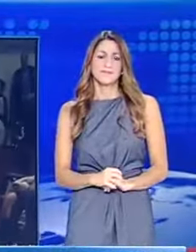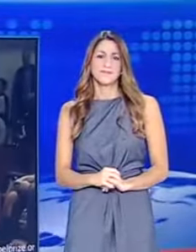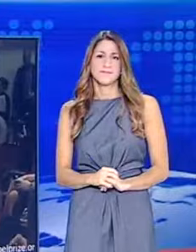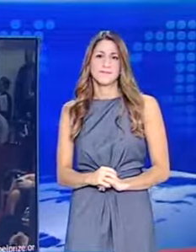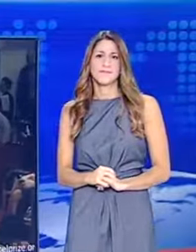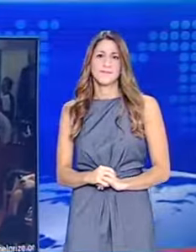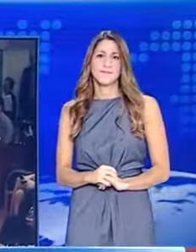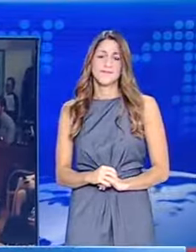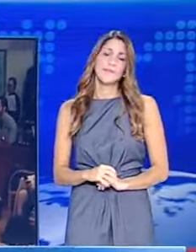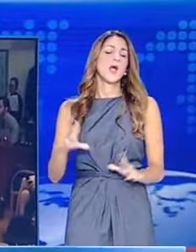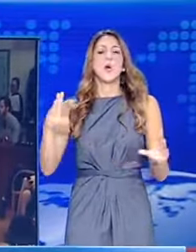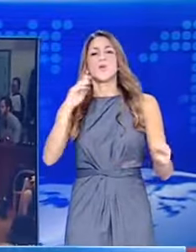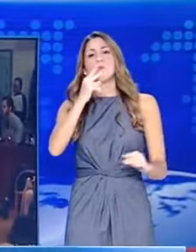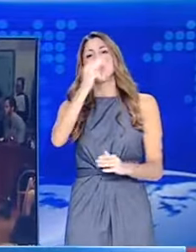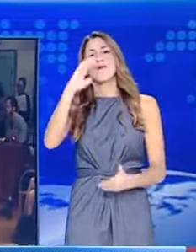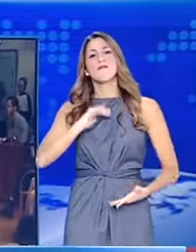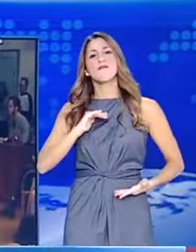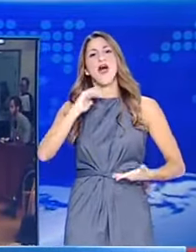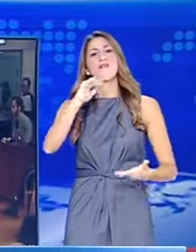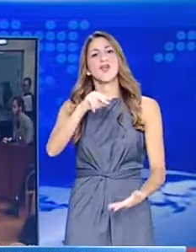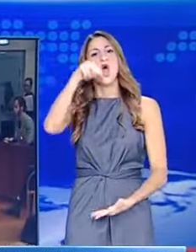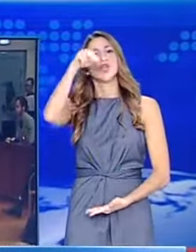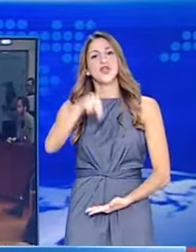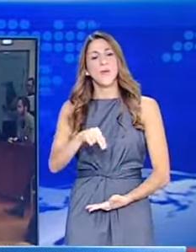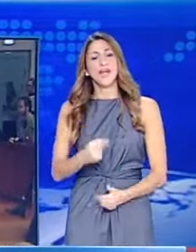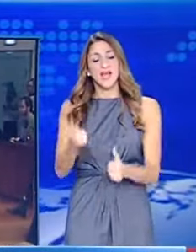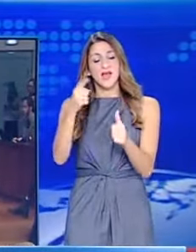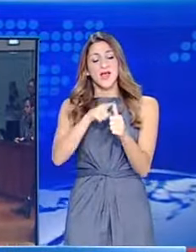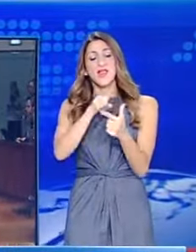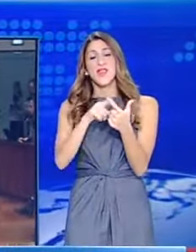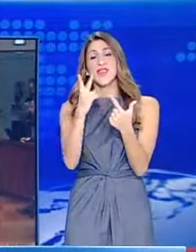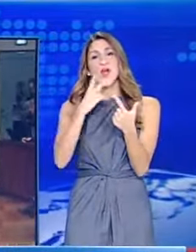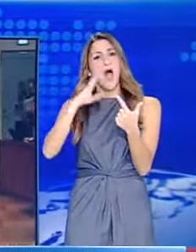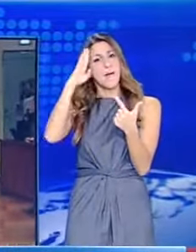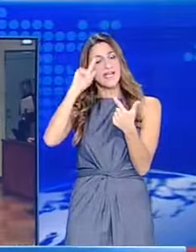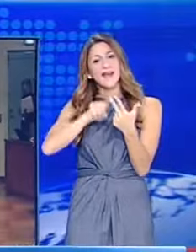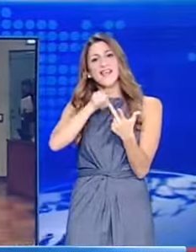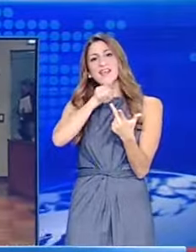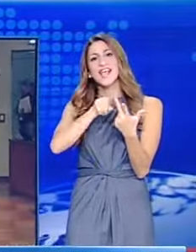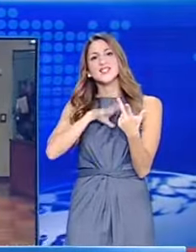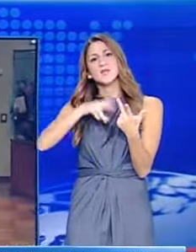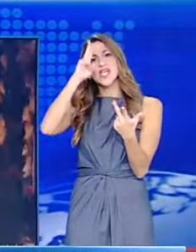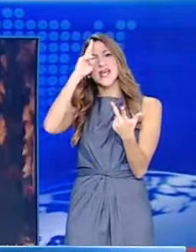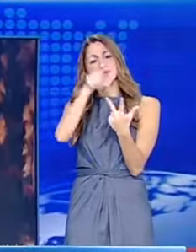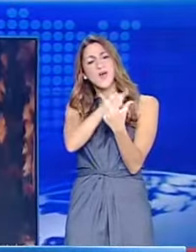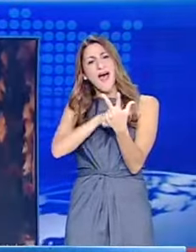αμερικανούς james rman και radman και στο γερμανό tomas zid hof απονεμήθηκε το βραβείο νόμπελ ιατρικής και φυσιολογίας